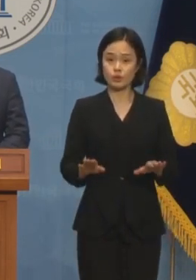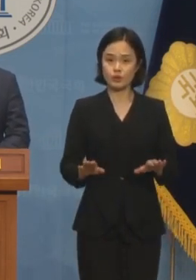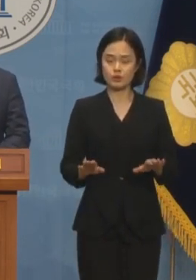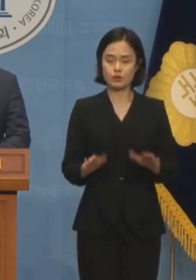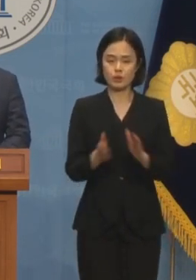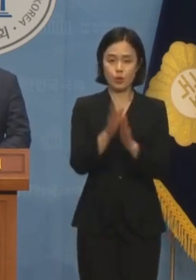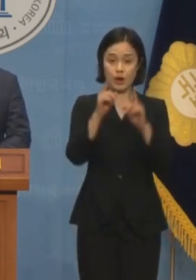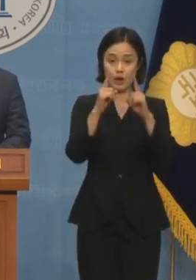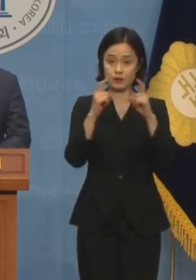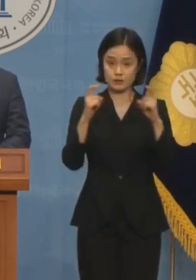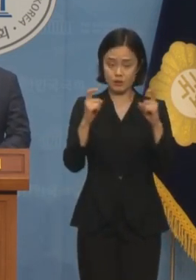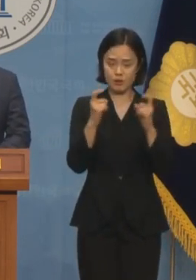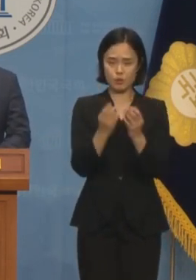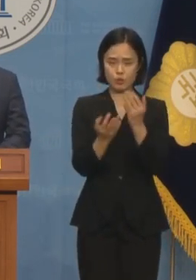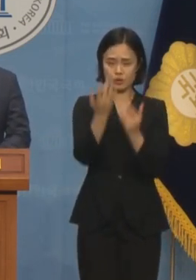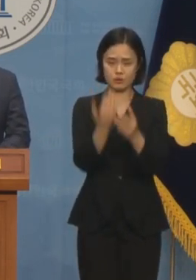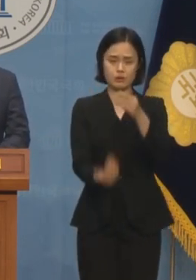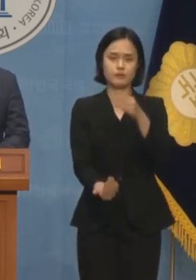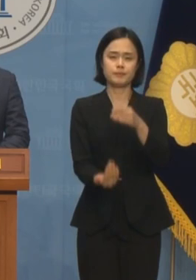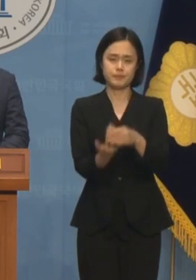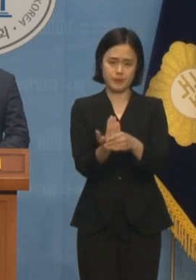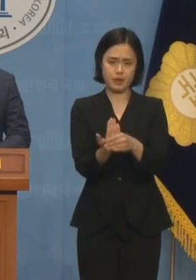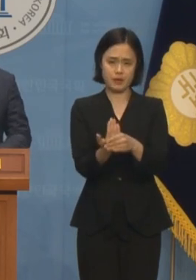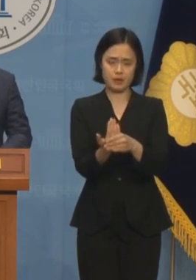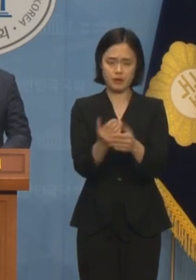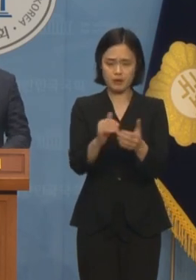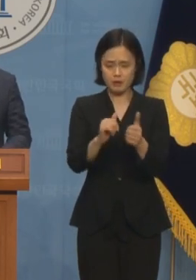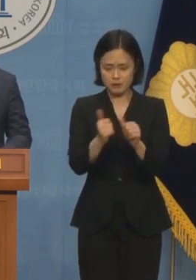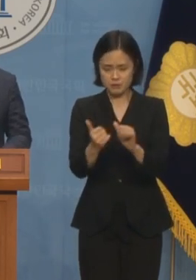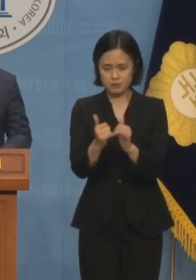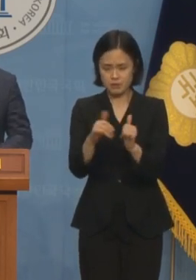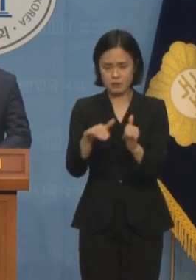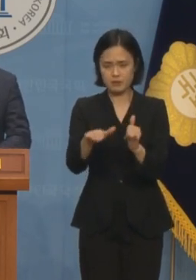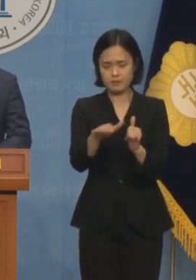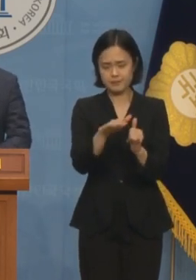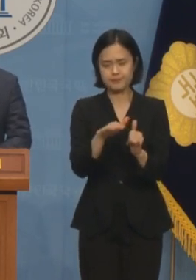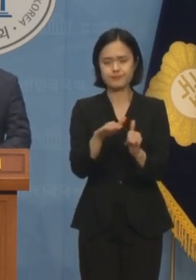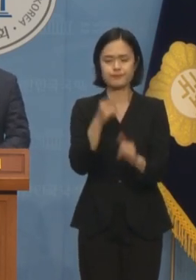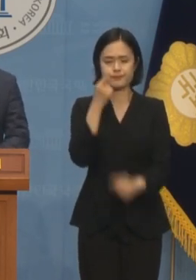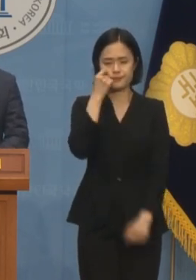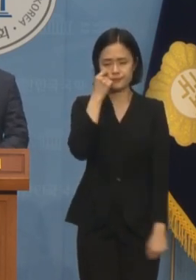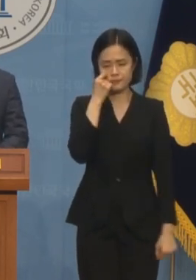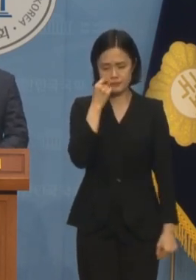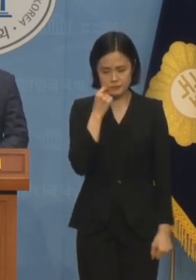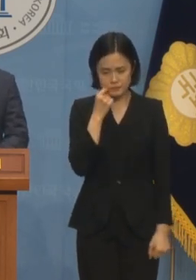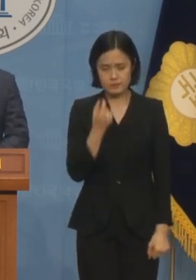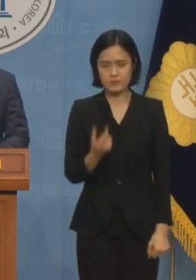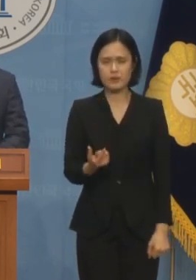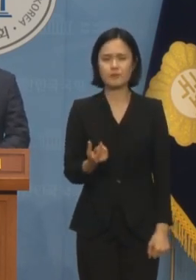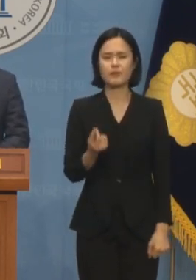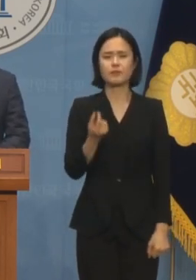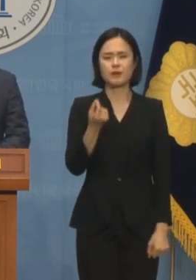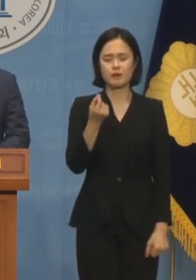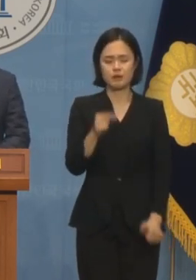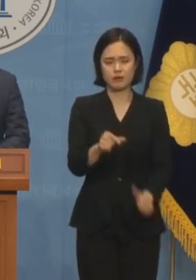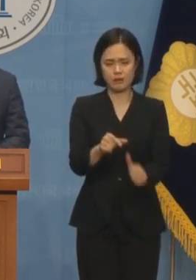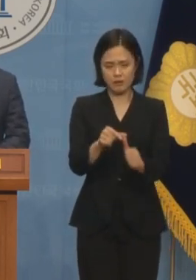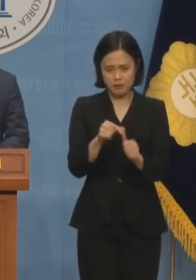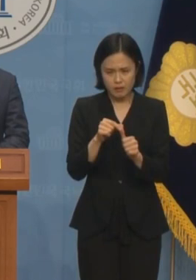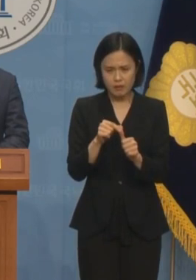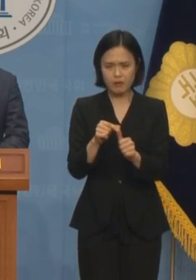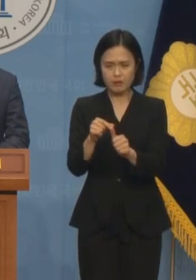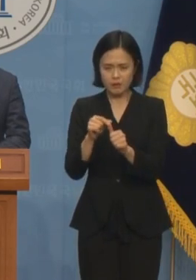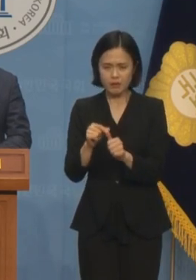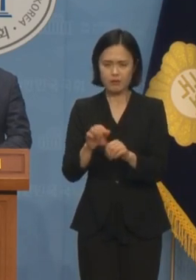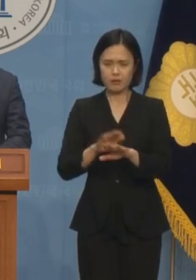화성 화재 현장에서 돌아가신 많은 분들의 명복을 빌고 조속한 수습과 안전대책이